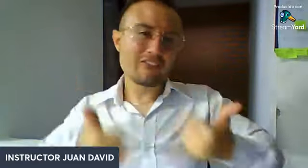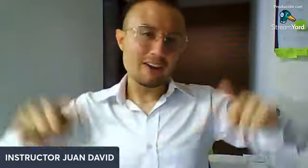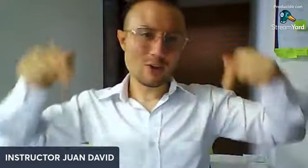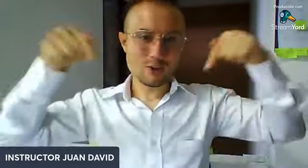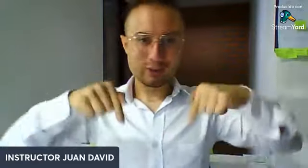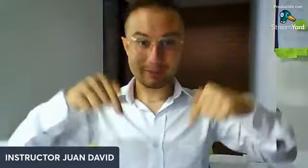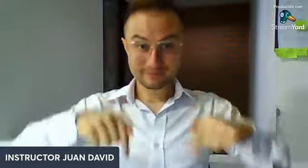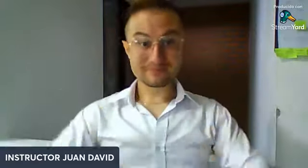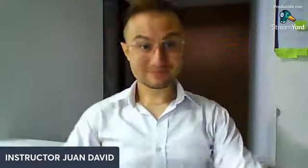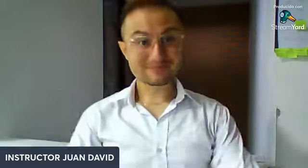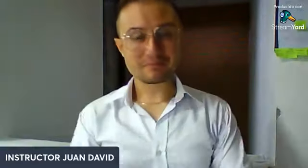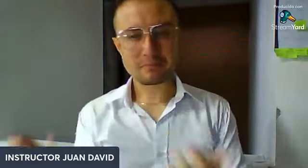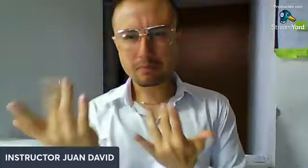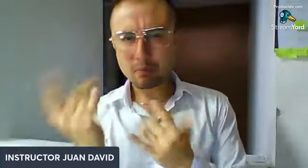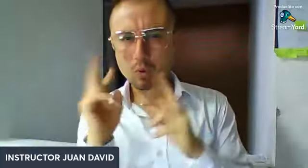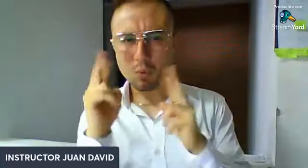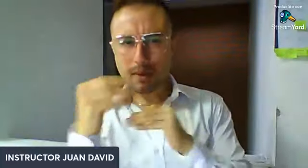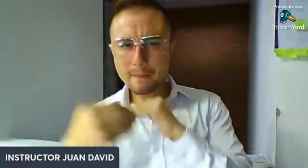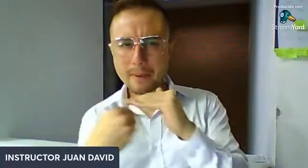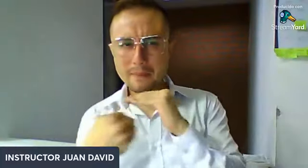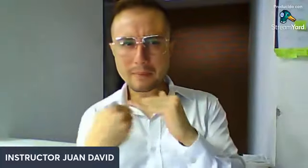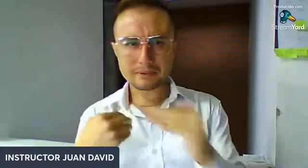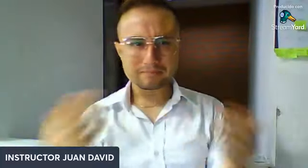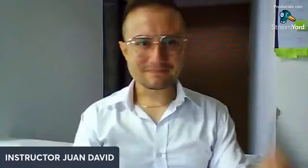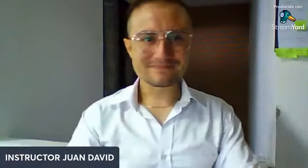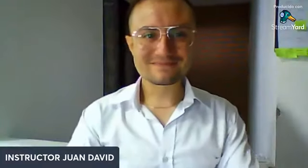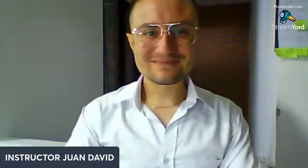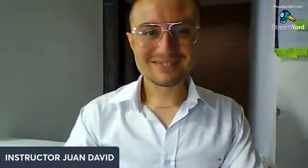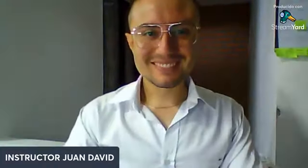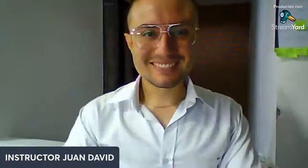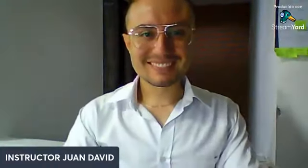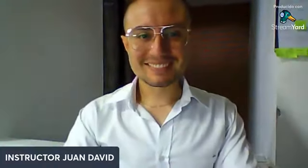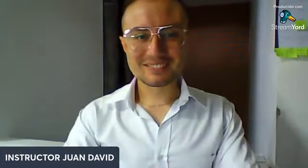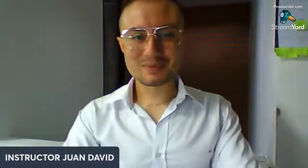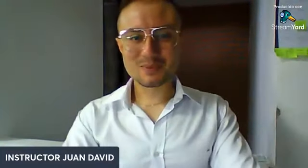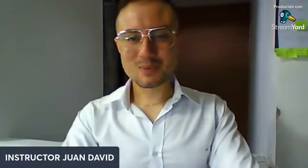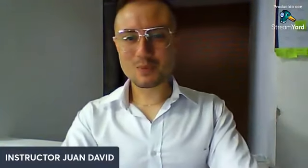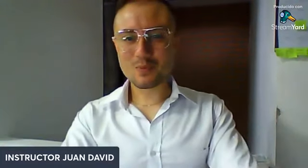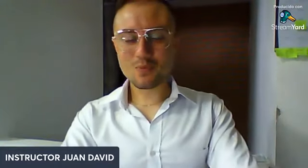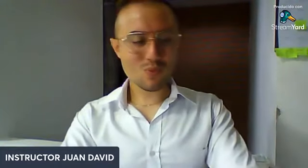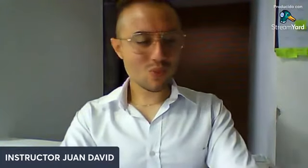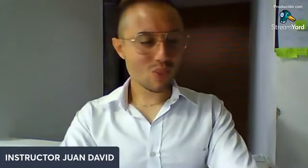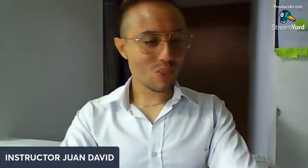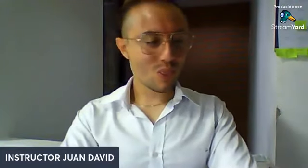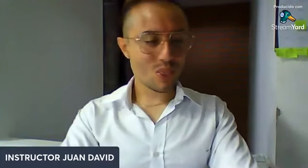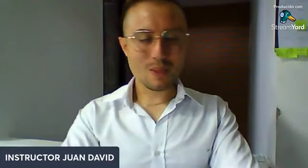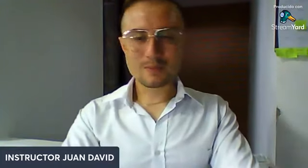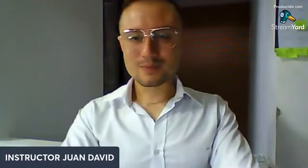un video en lengua de señas, que es lo que vamos a tratar en el día de hoy, ¿vale? Voy a esperar a que entren más.